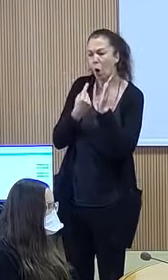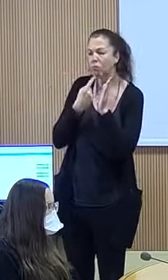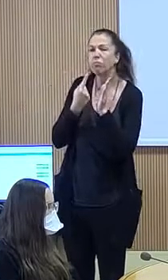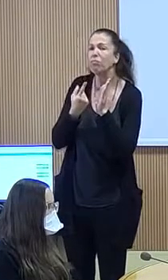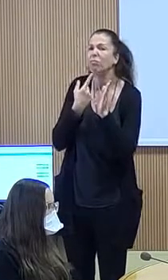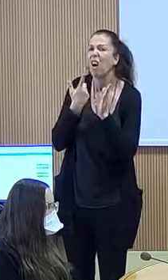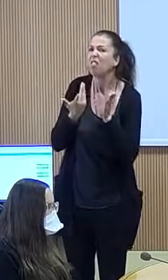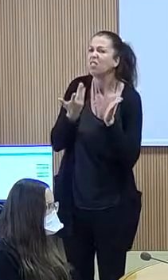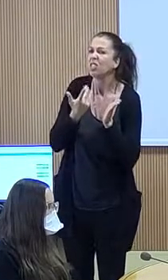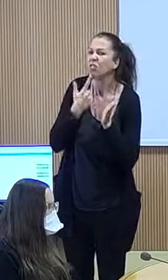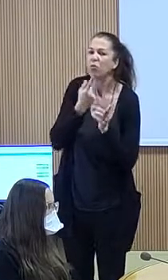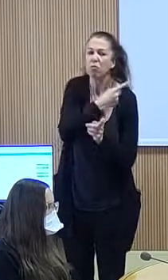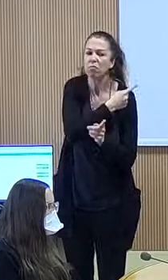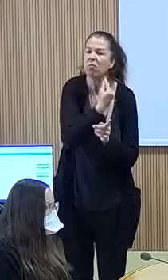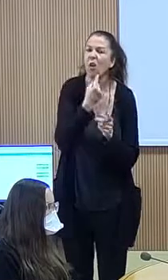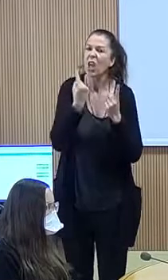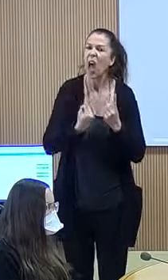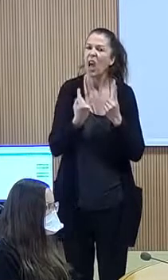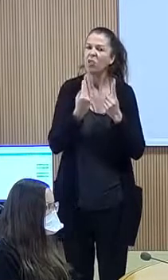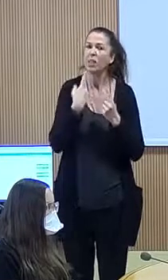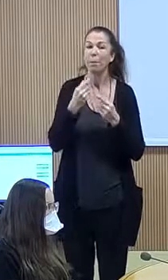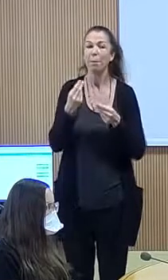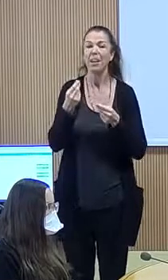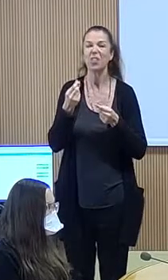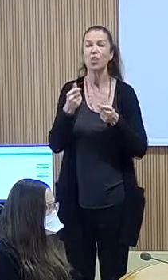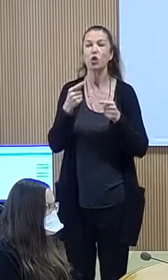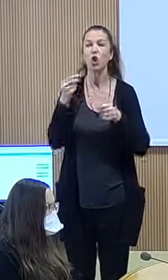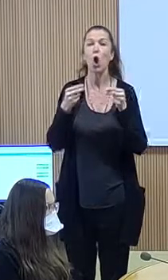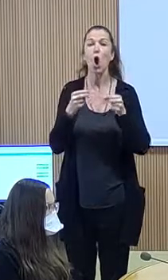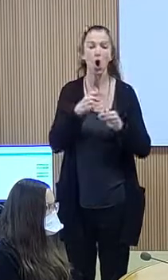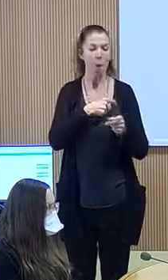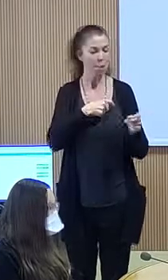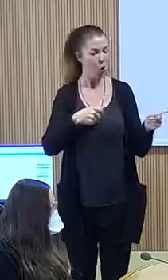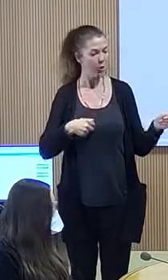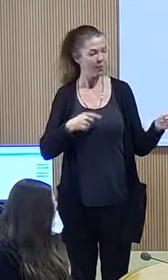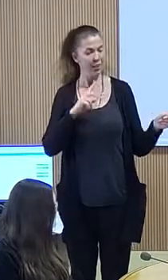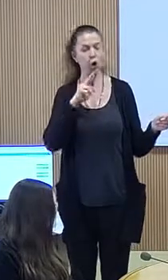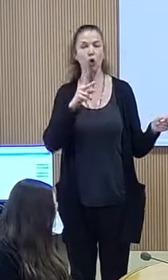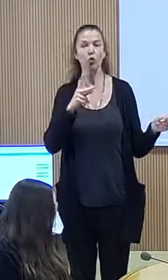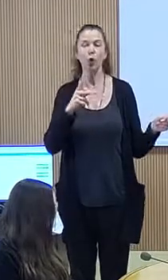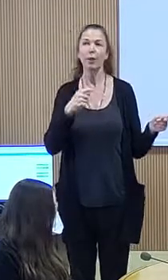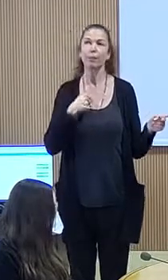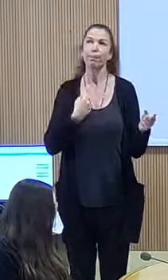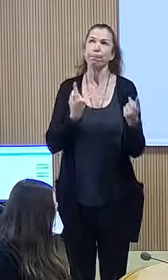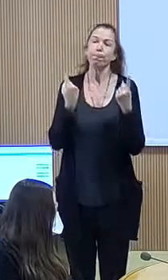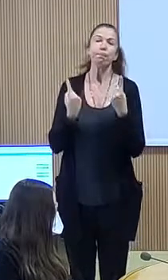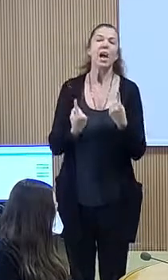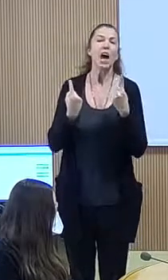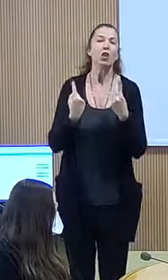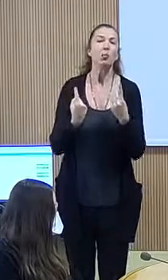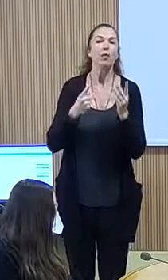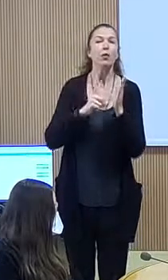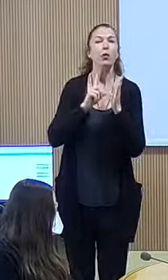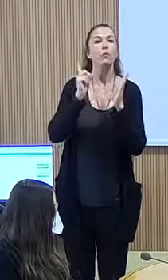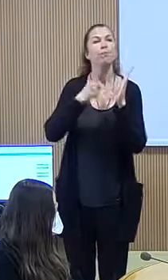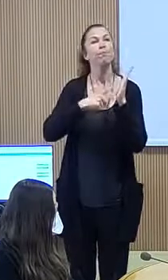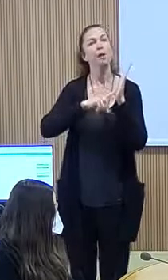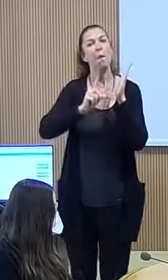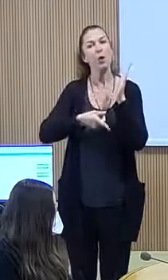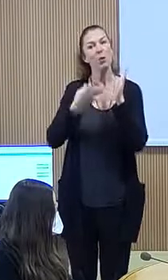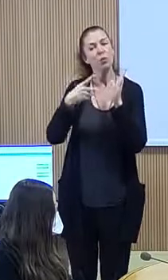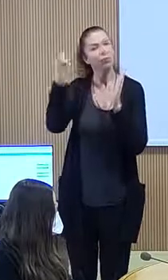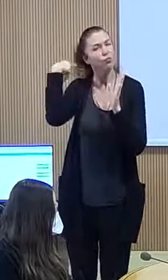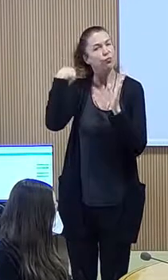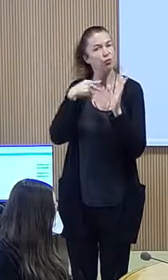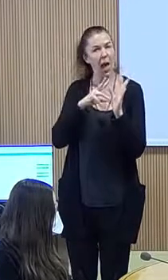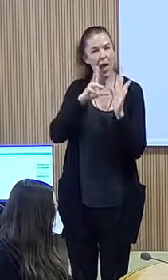per il settore economico ma io mi aspetto di ogni aspetto che siano dei provvedimenti si parlava già nella logica delle cose